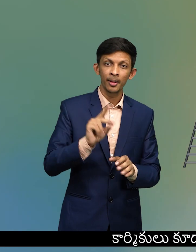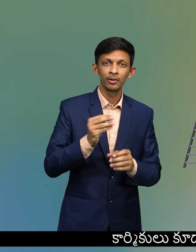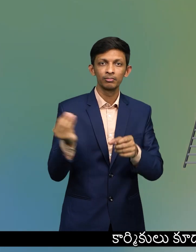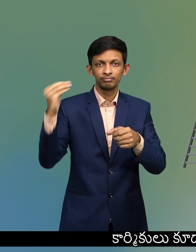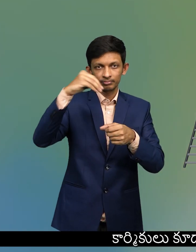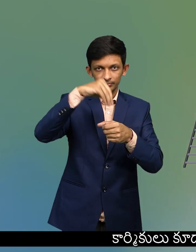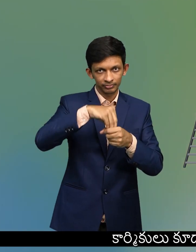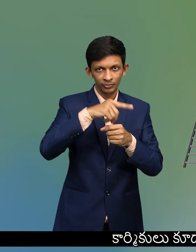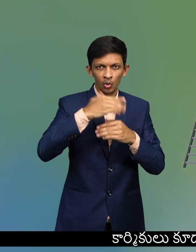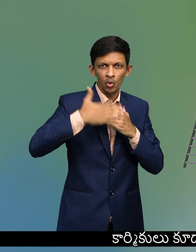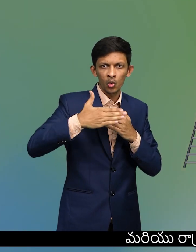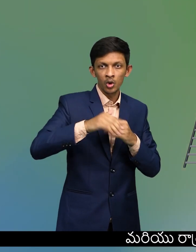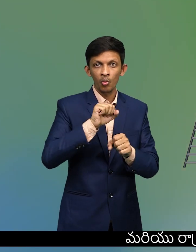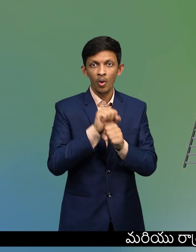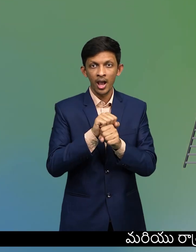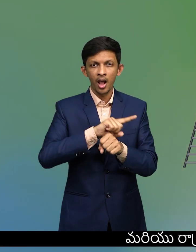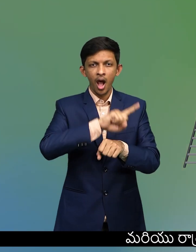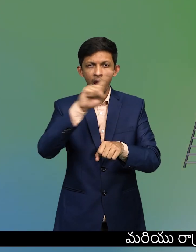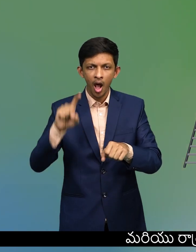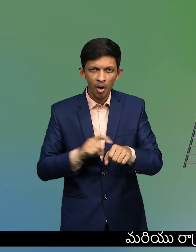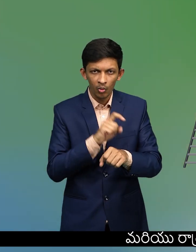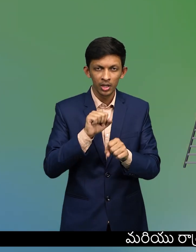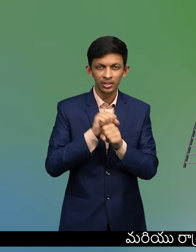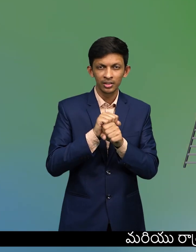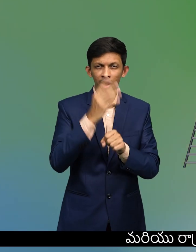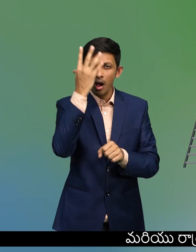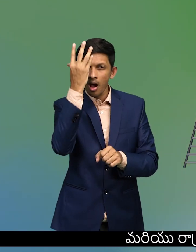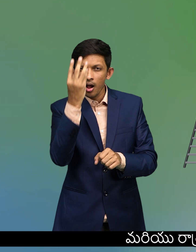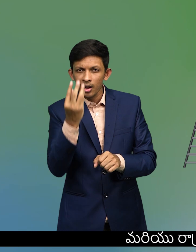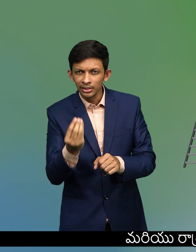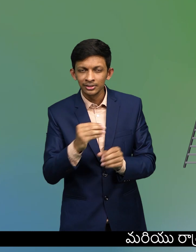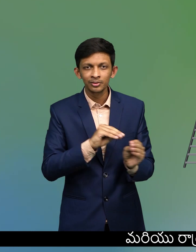ఎక్కువ పని గంటలు మరియు రాత్రి షిఫ్ట్లలో పనిచేయాలి.